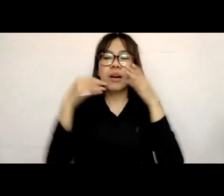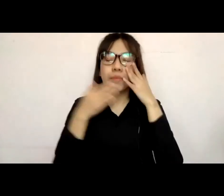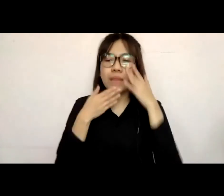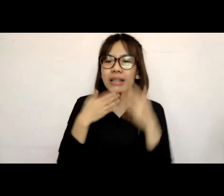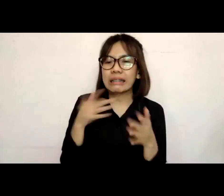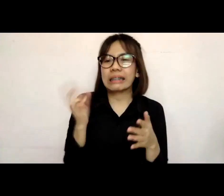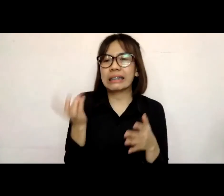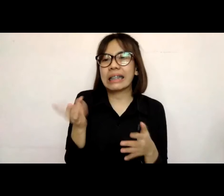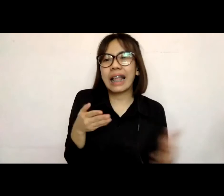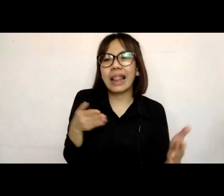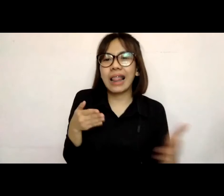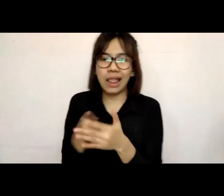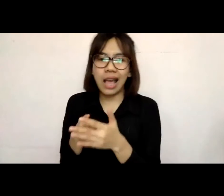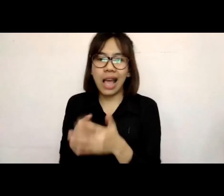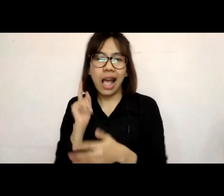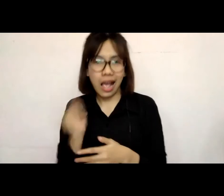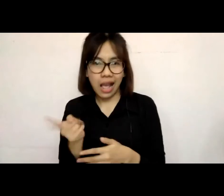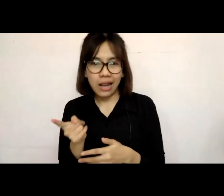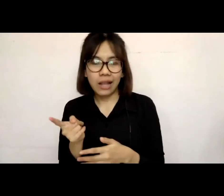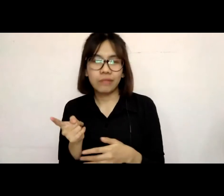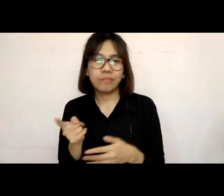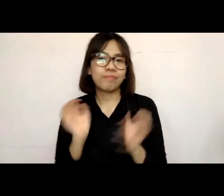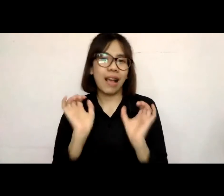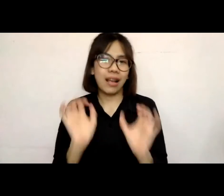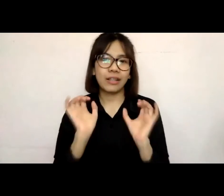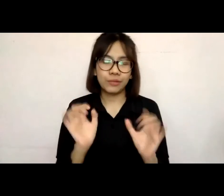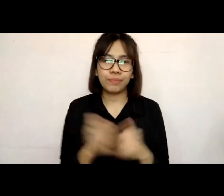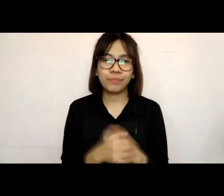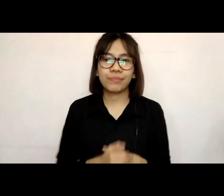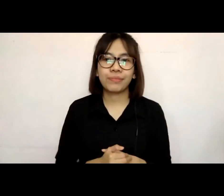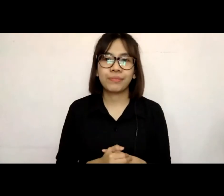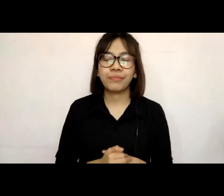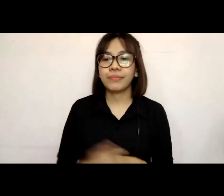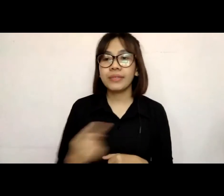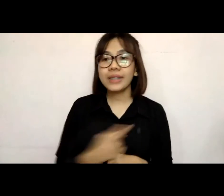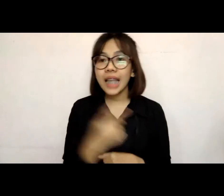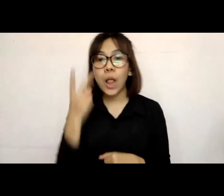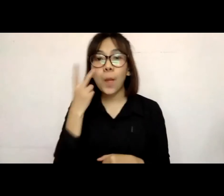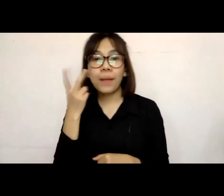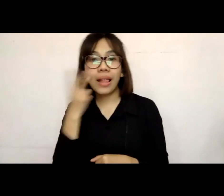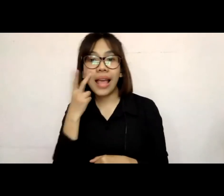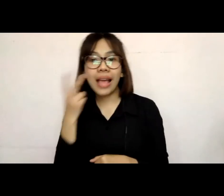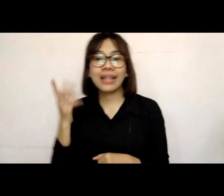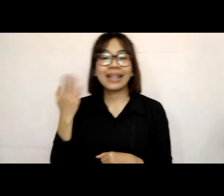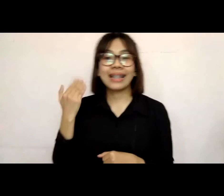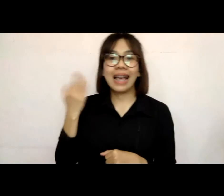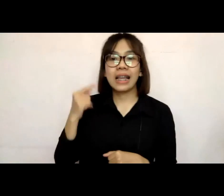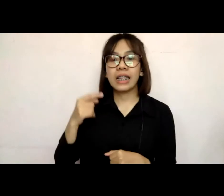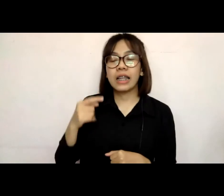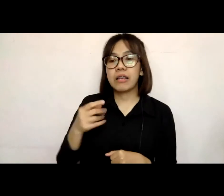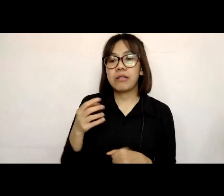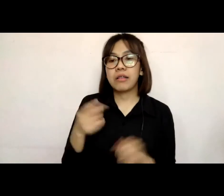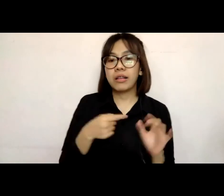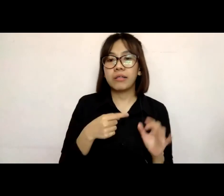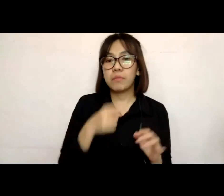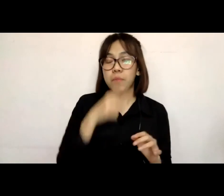memberikan pemahaman soal kesetaraan gender. Nah, apakah dalam praktiknya gitu artinya otoritas program